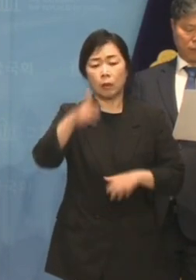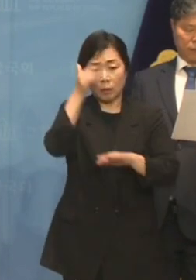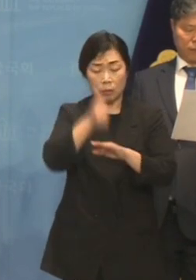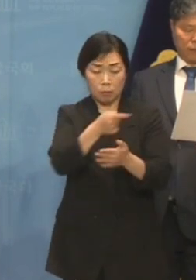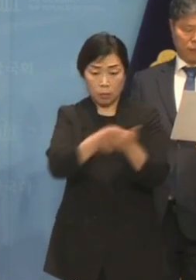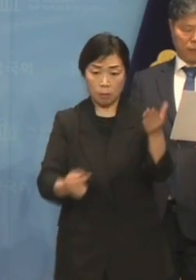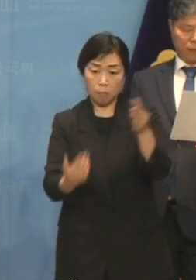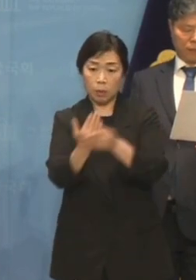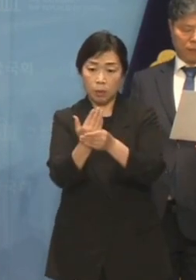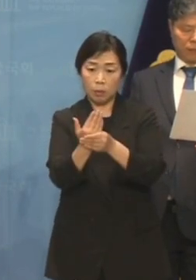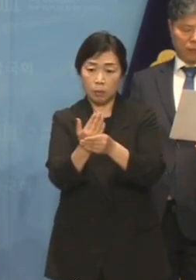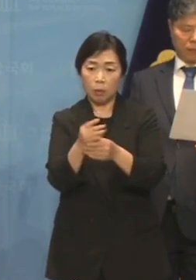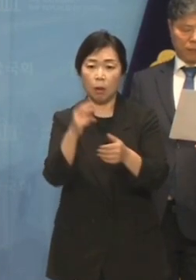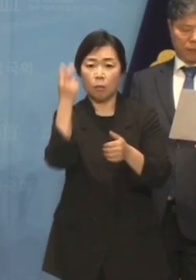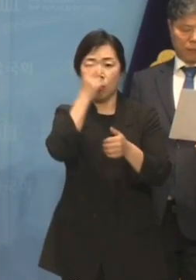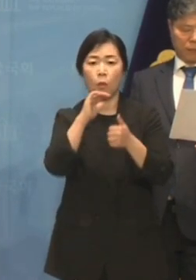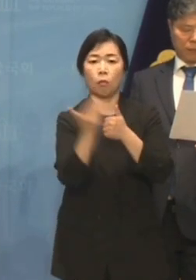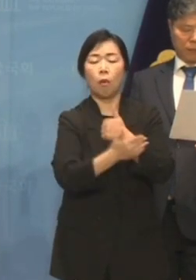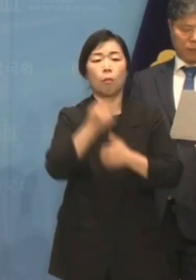있습니다. 실제